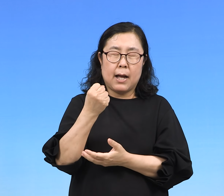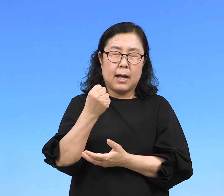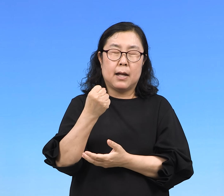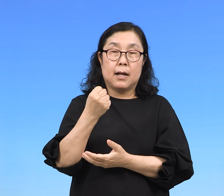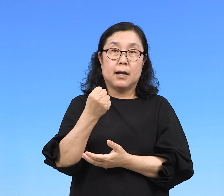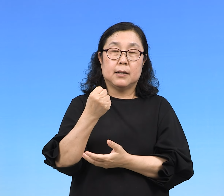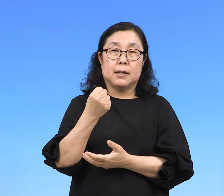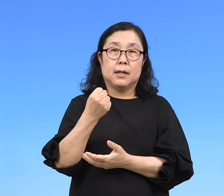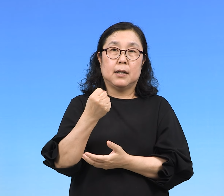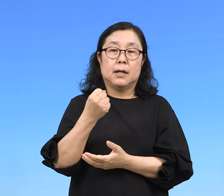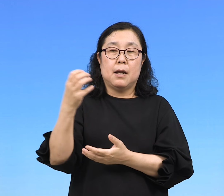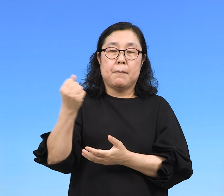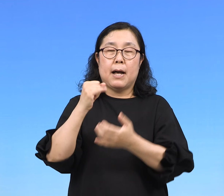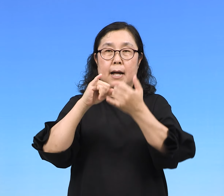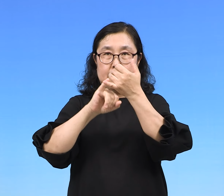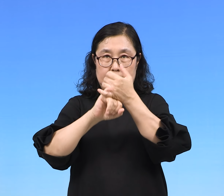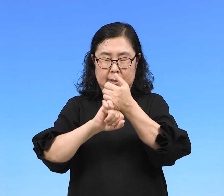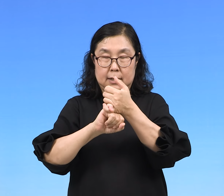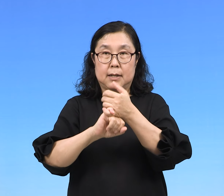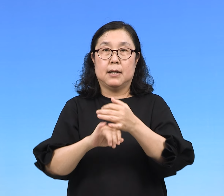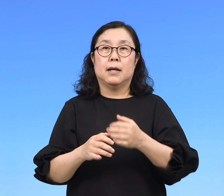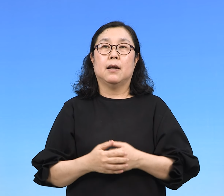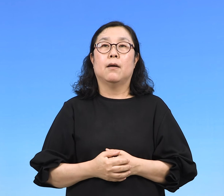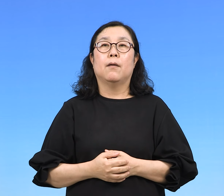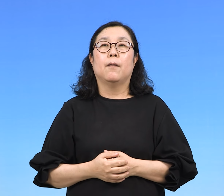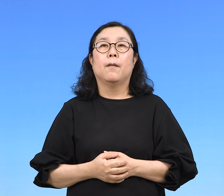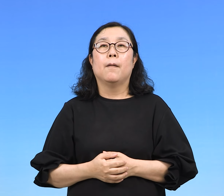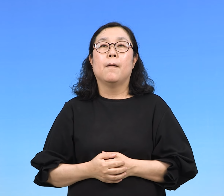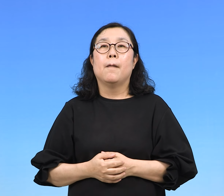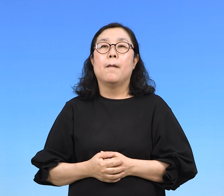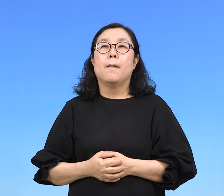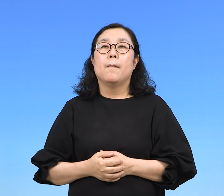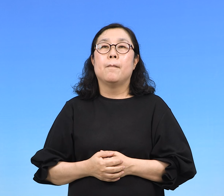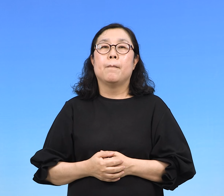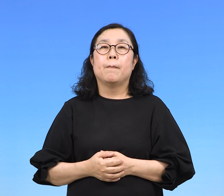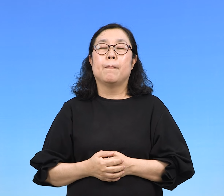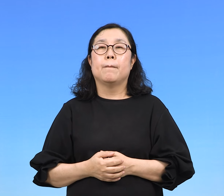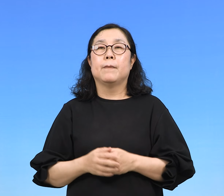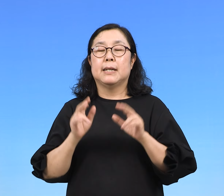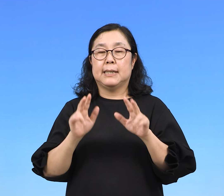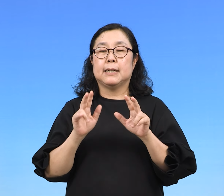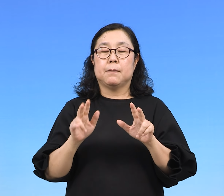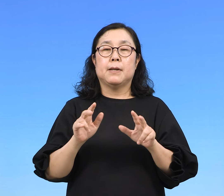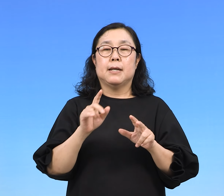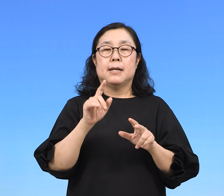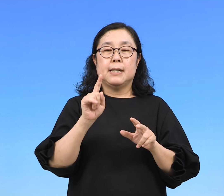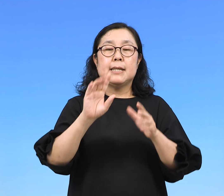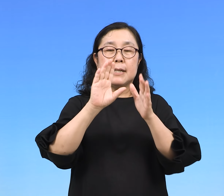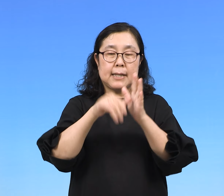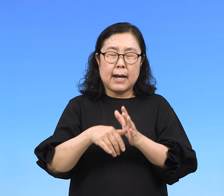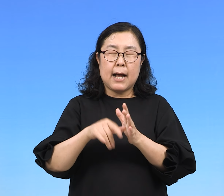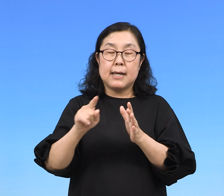구원함을 얻으리. 뒤에 건 외우지도 못했고요. 계속 이것만,